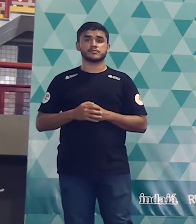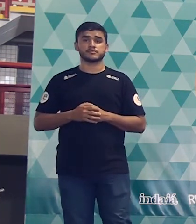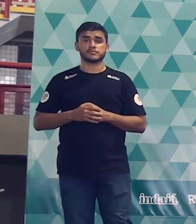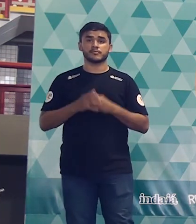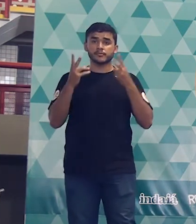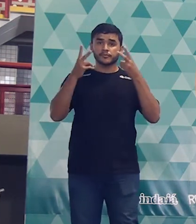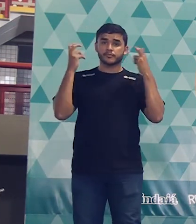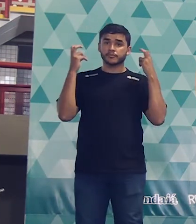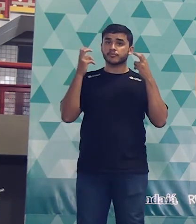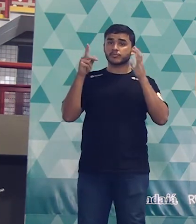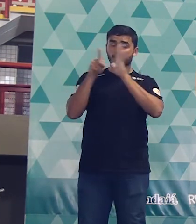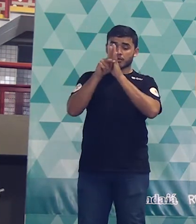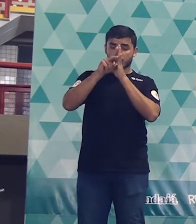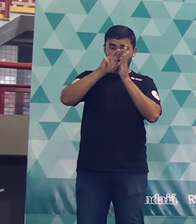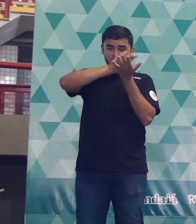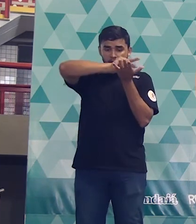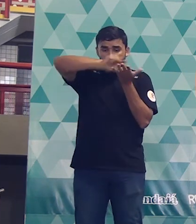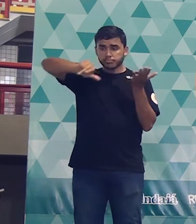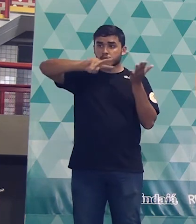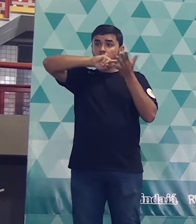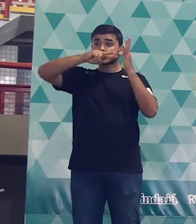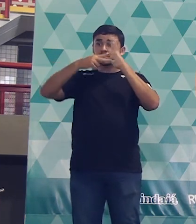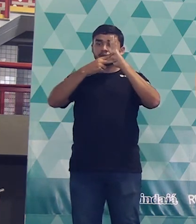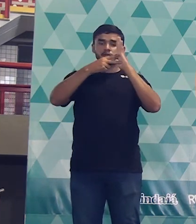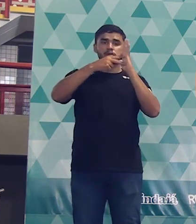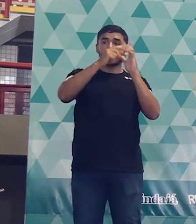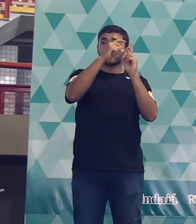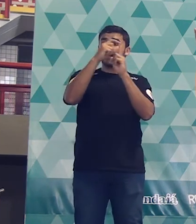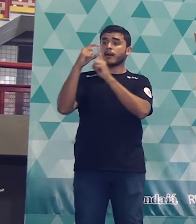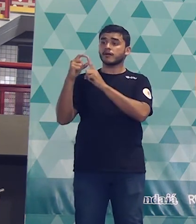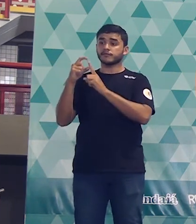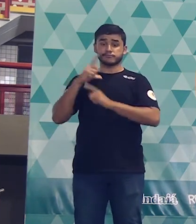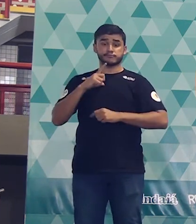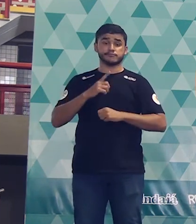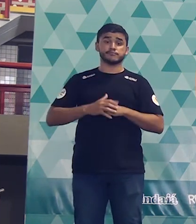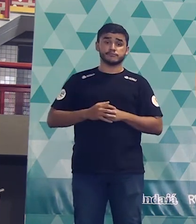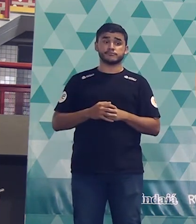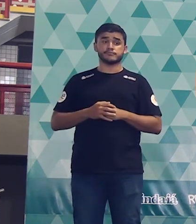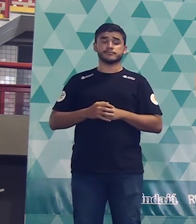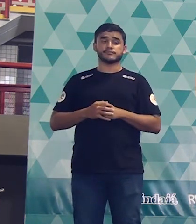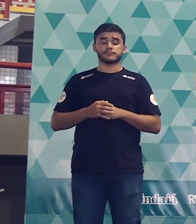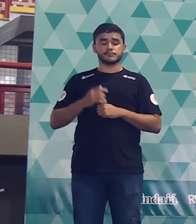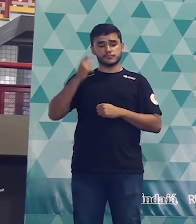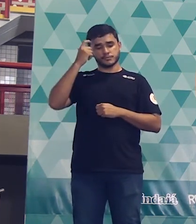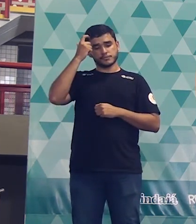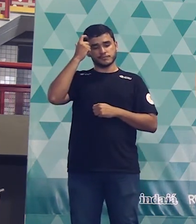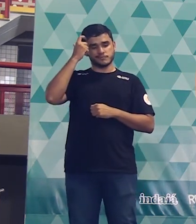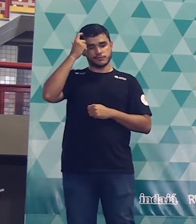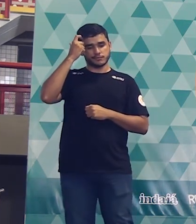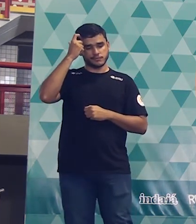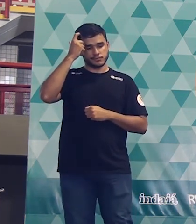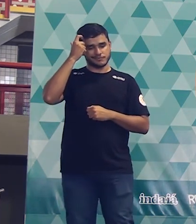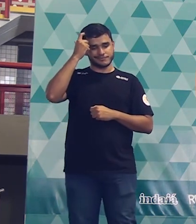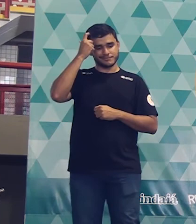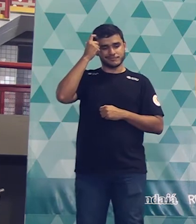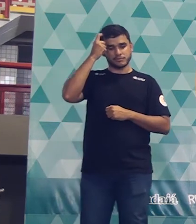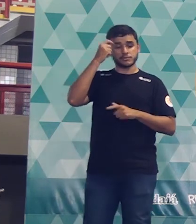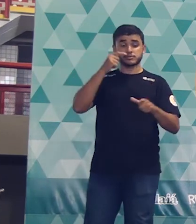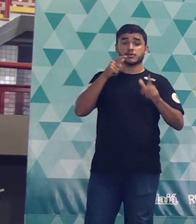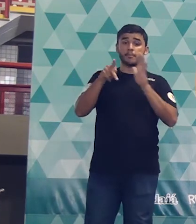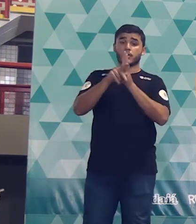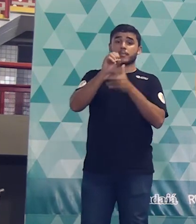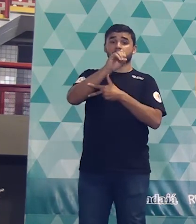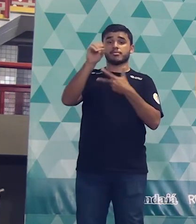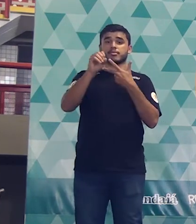analisando o caráter polissêmico, que é nada mais, nada menos do que os vários sentidos que uma palavra pode ter. Vejamos aqui, ó. Caiu no Enem 2012.